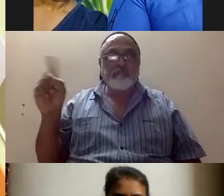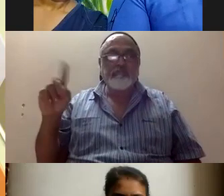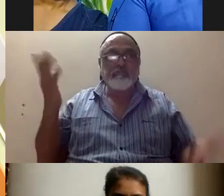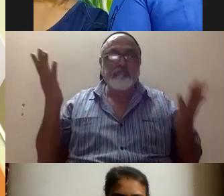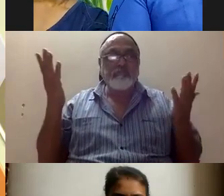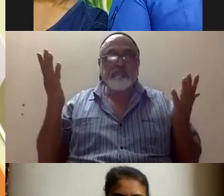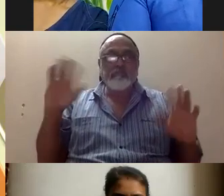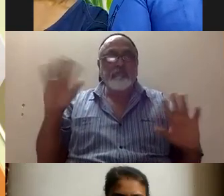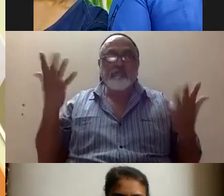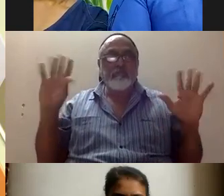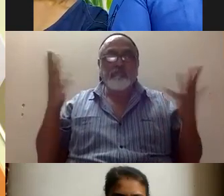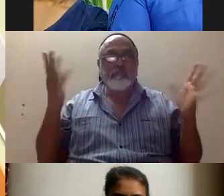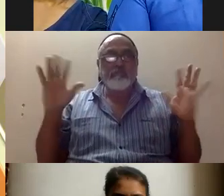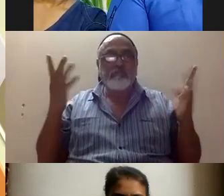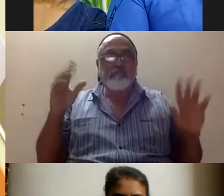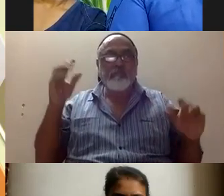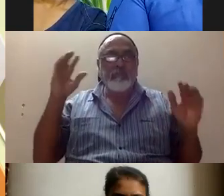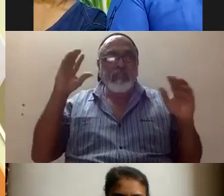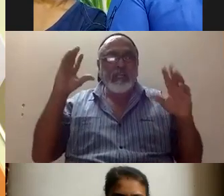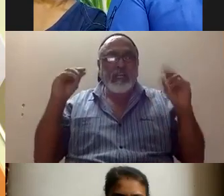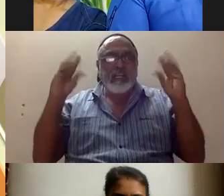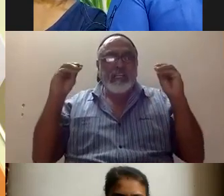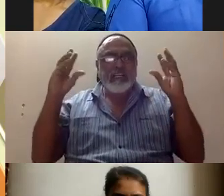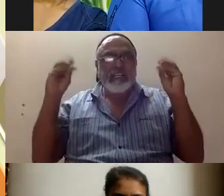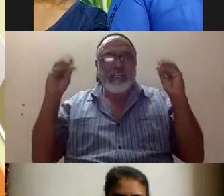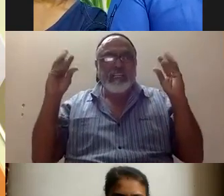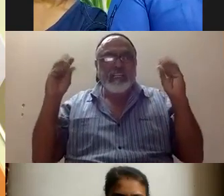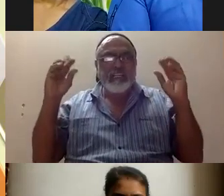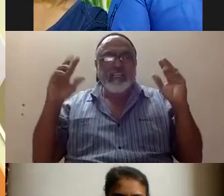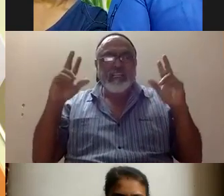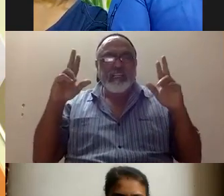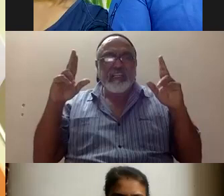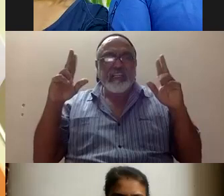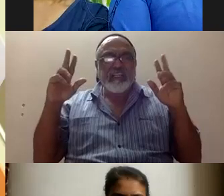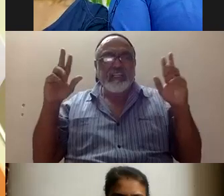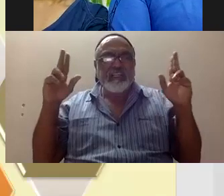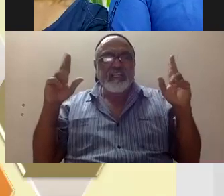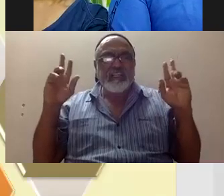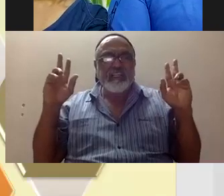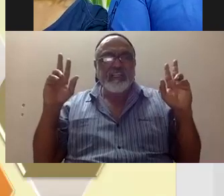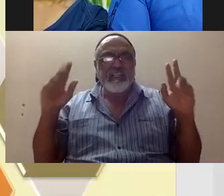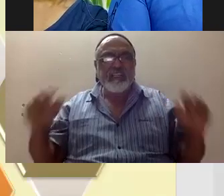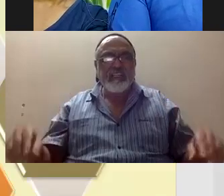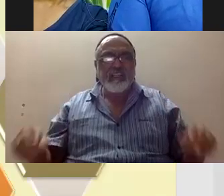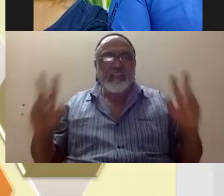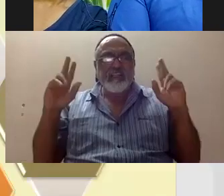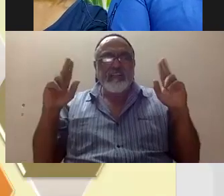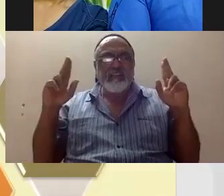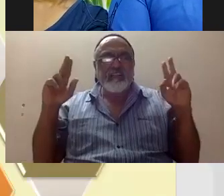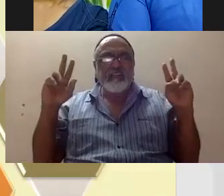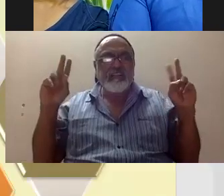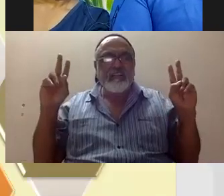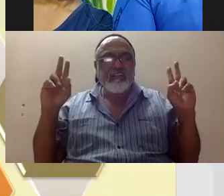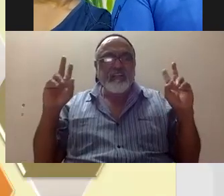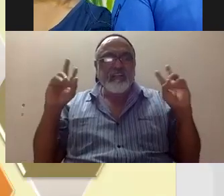audible? Am I getting I hope there is no disturbance. Yeah. Ma'am is breaking. Oh, आवाज नहीं आ रही